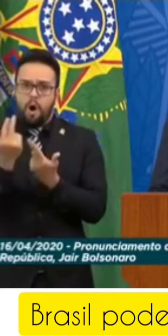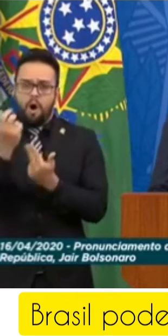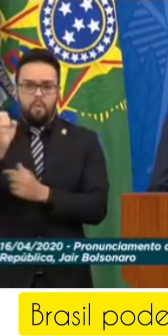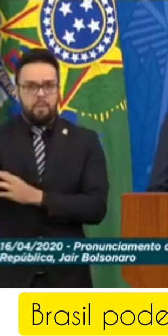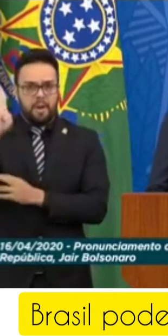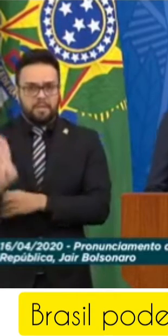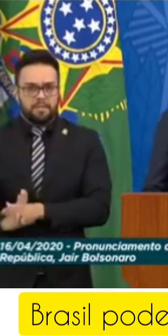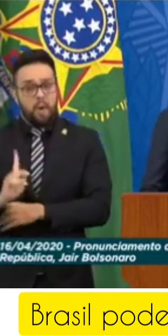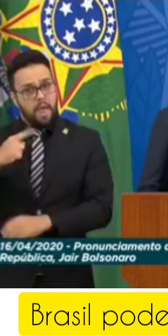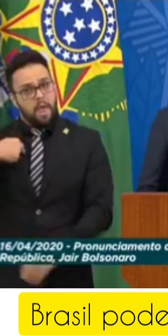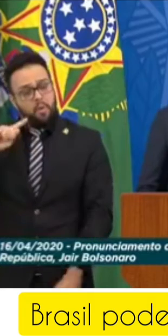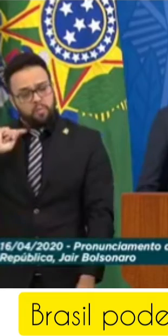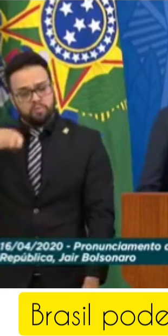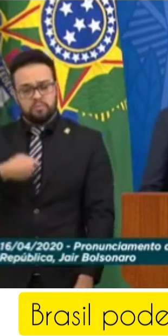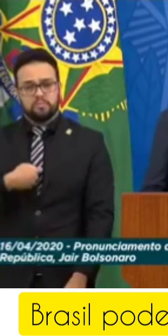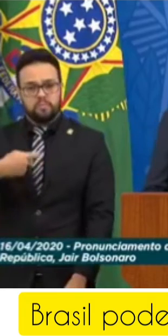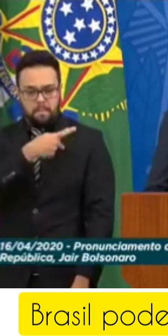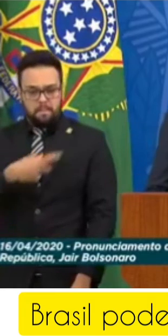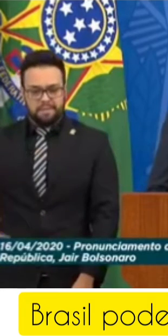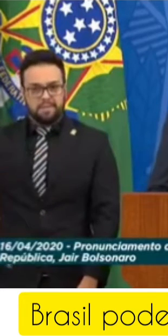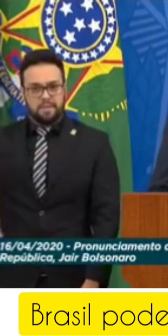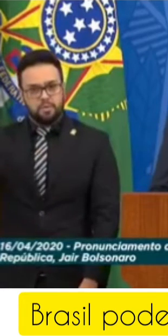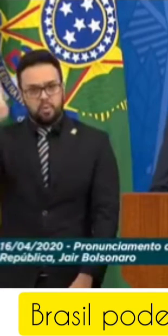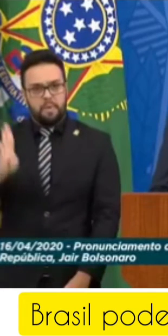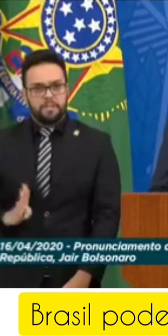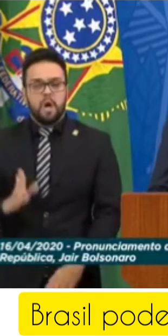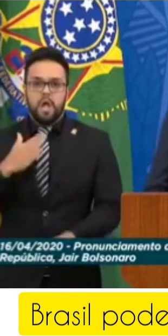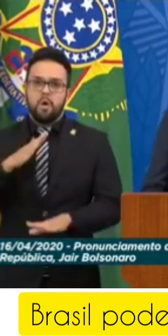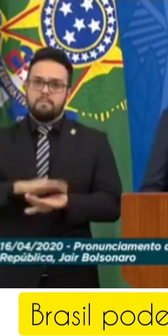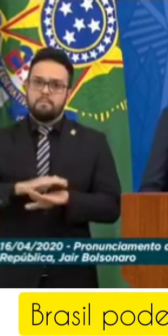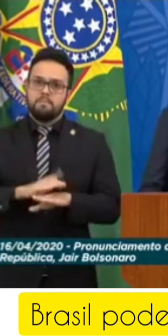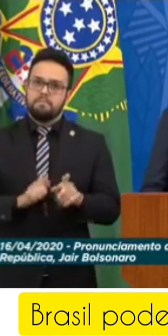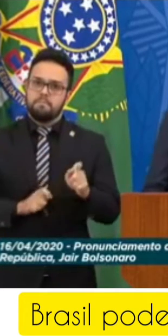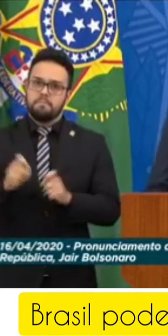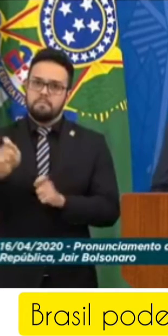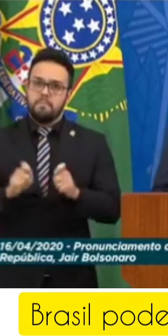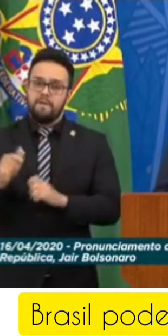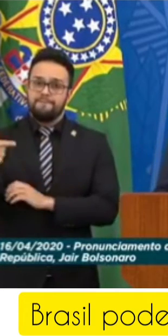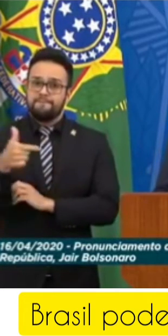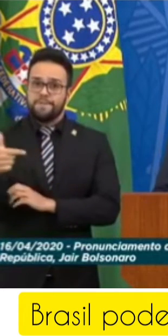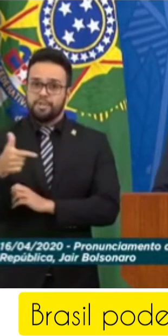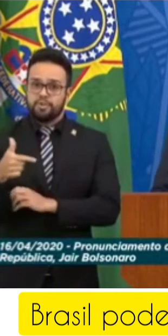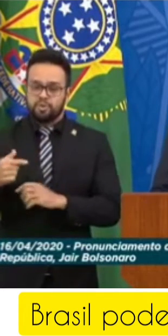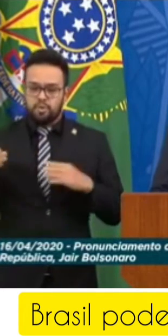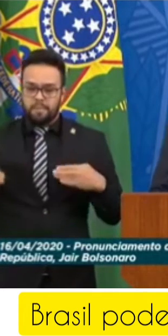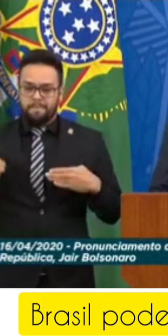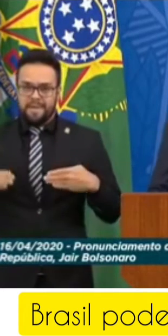Como presidente da República, eu coordeno 22 ministérios.